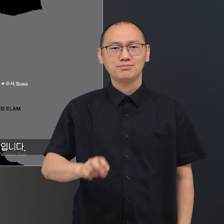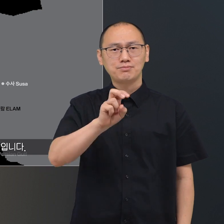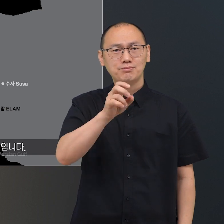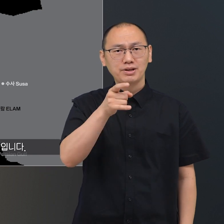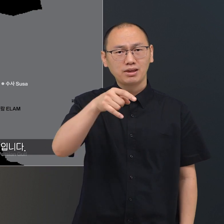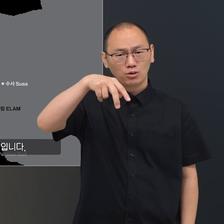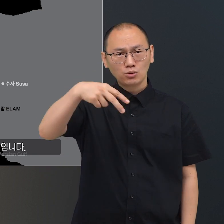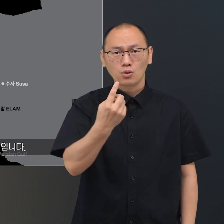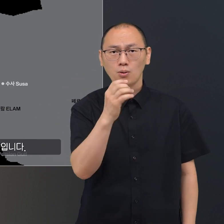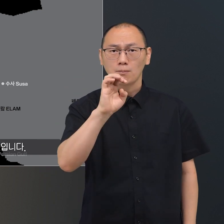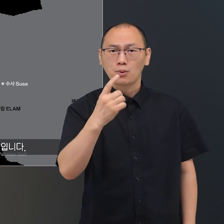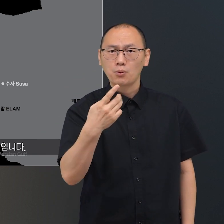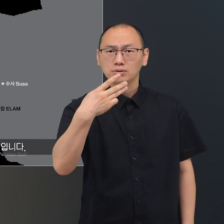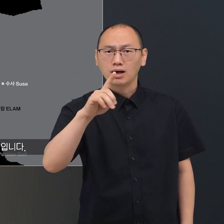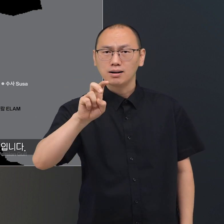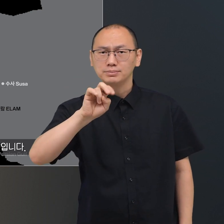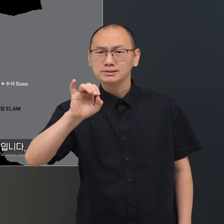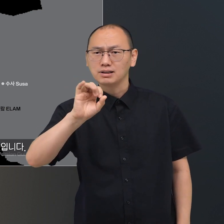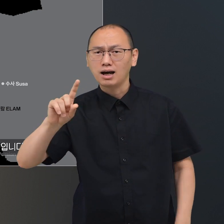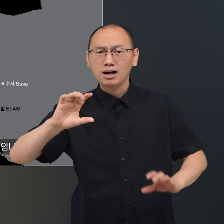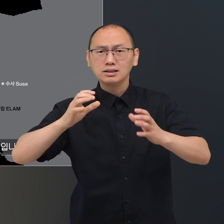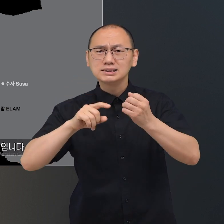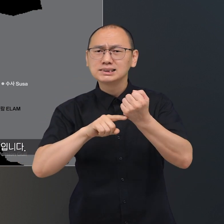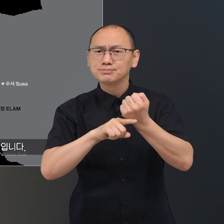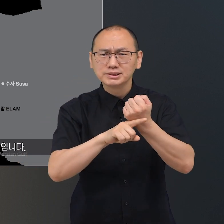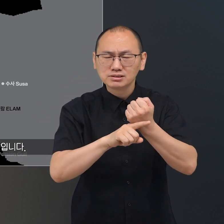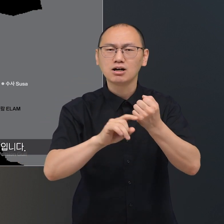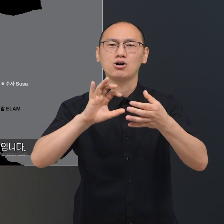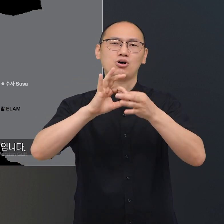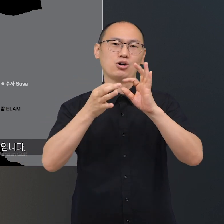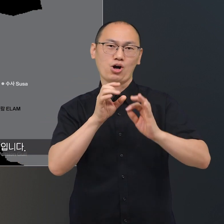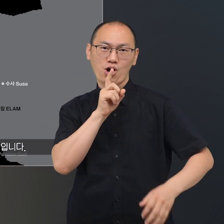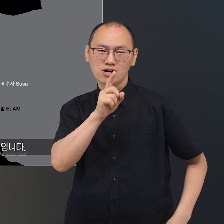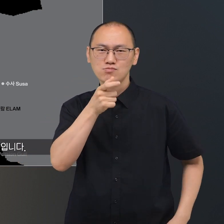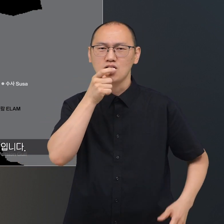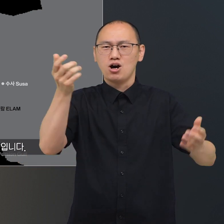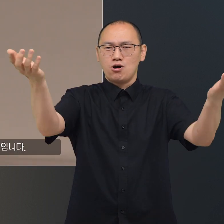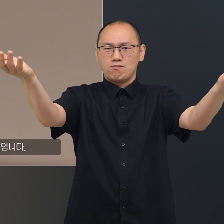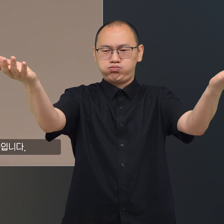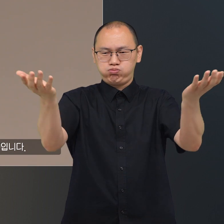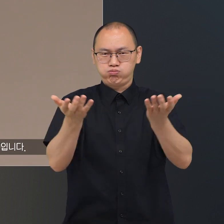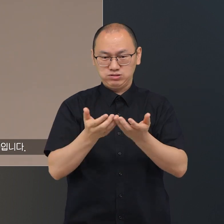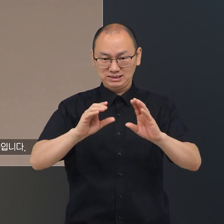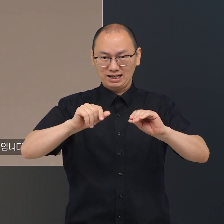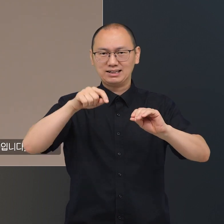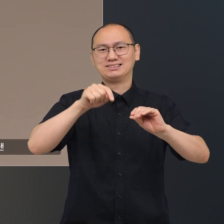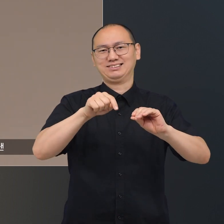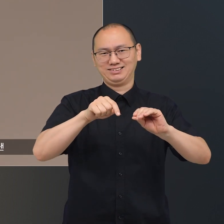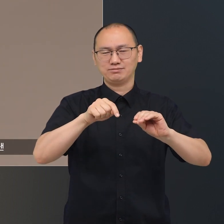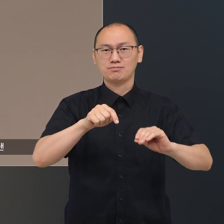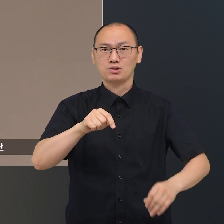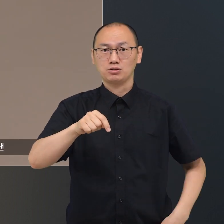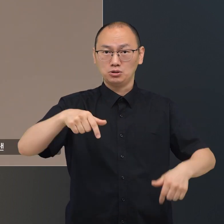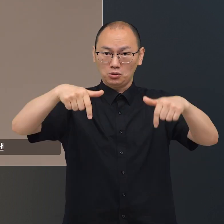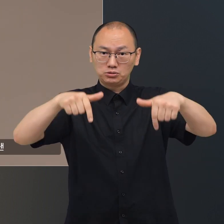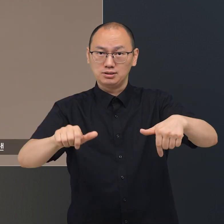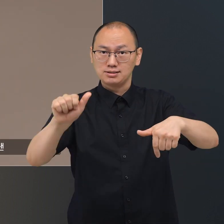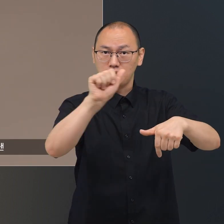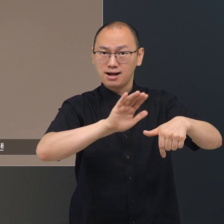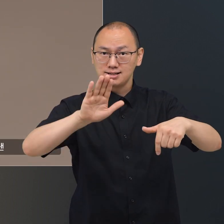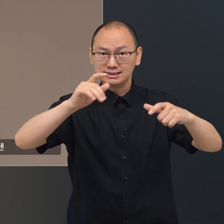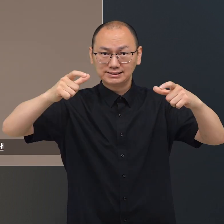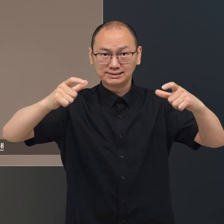메소포타미아는 그리스어로 두 강 사이의 땅이라는 뜻입니다. 서아시아의